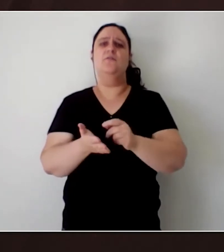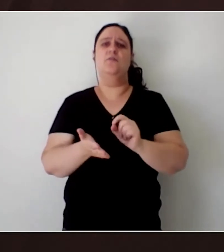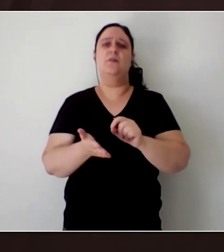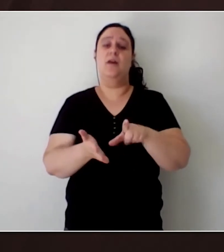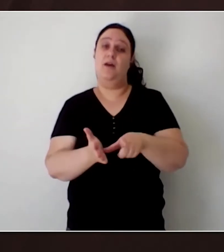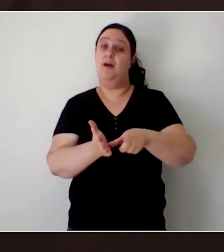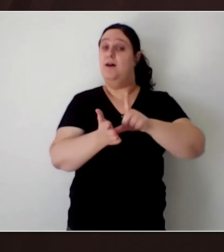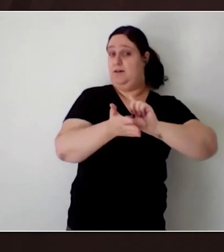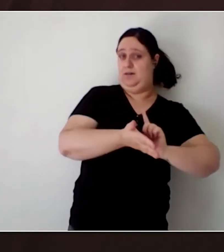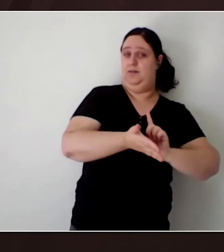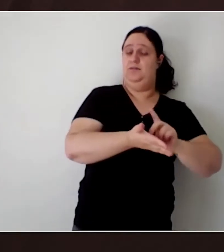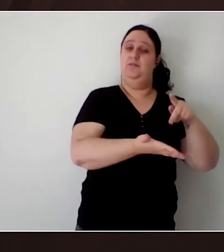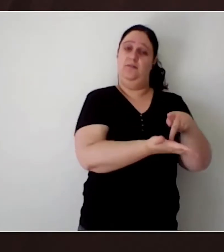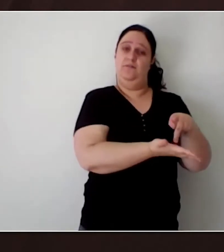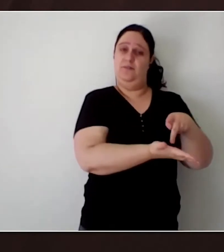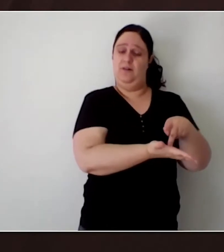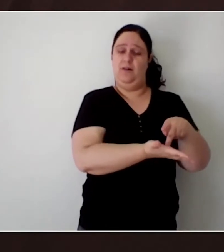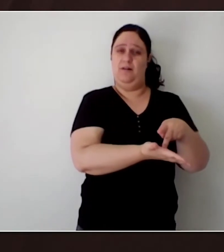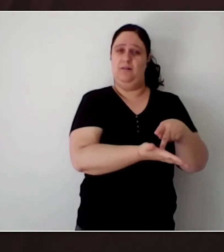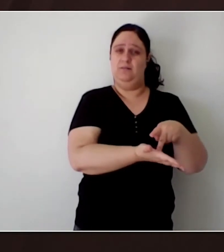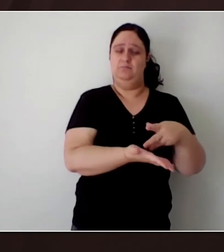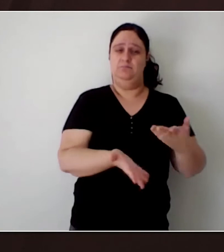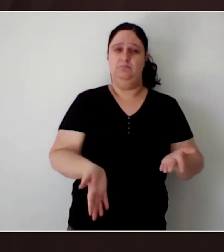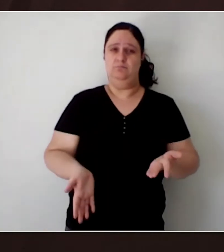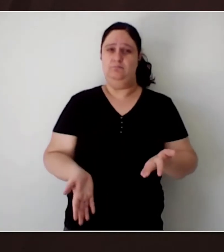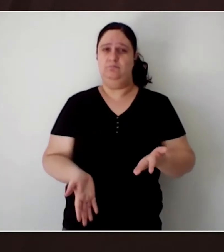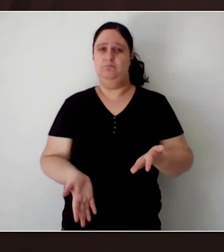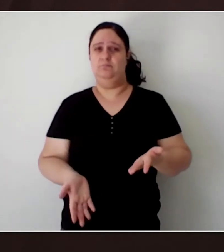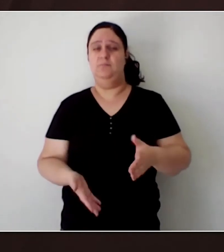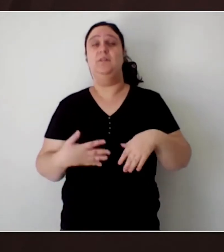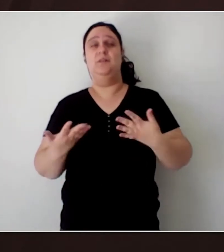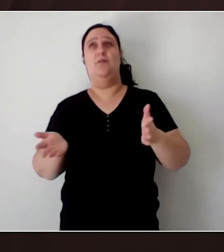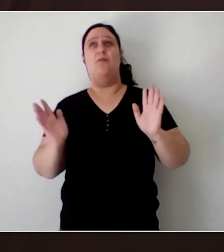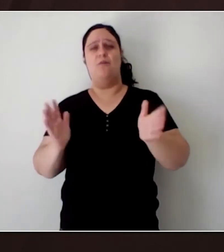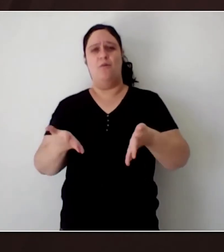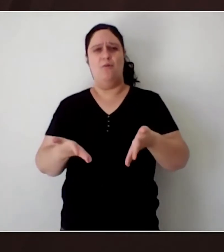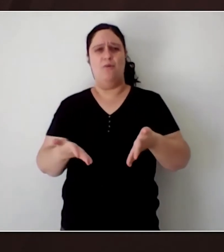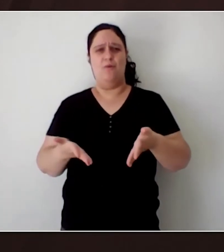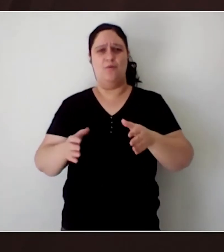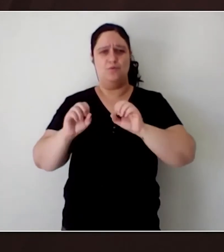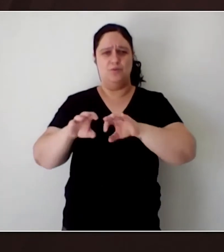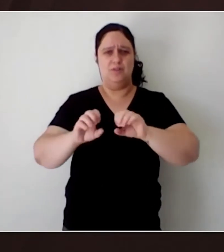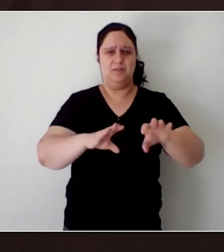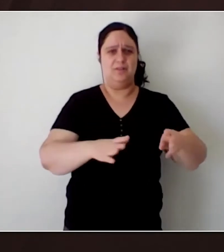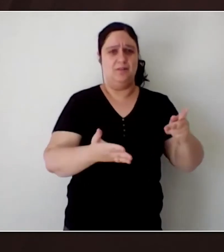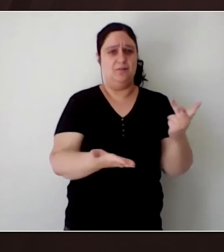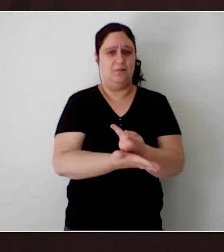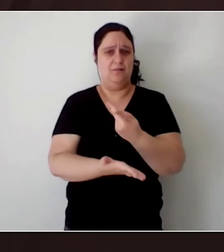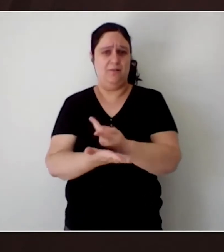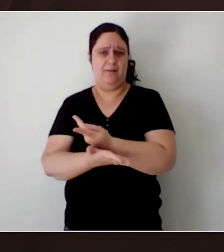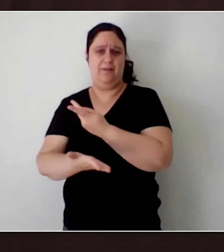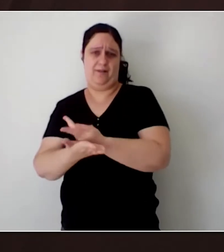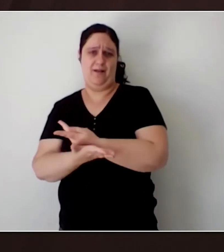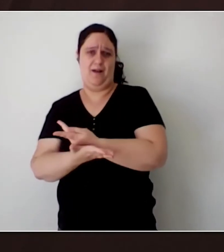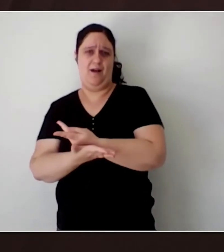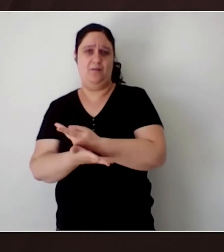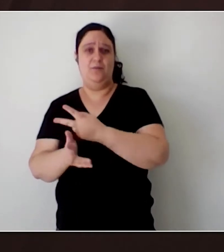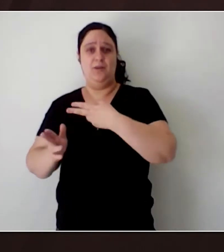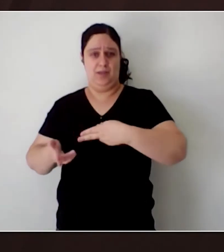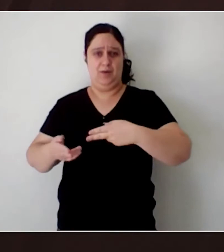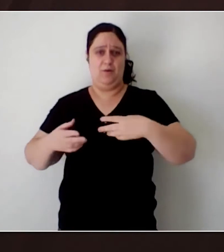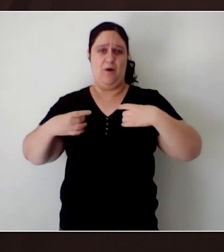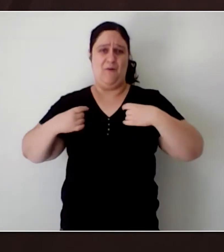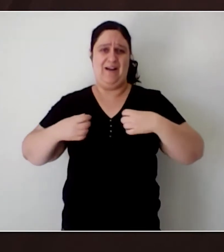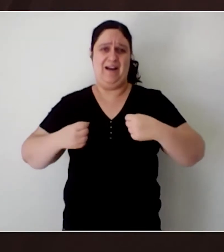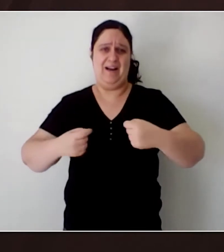Então, eles, embora hoje estão ensinando coisas horríveis, como câncer corrói entre os cristãos